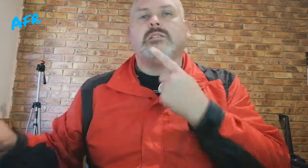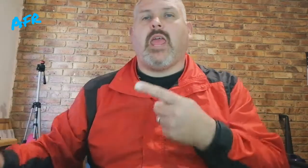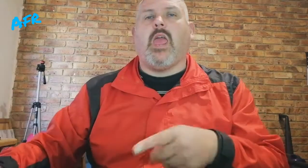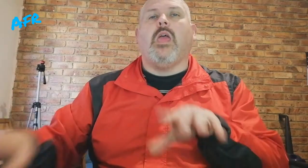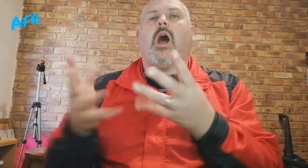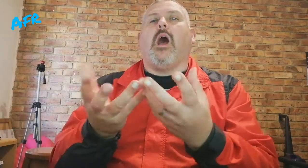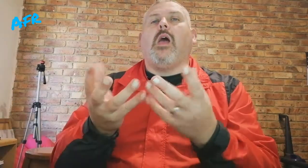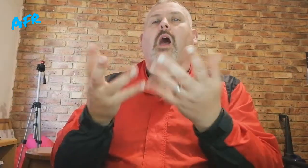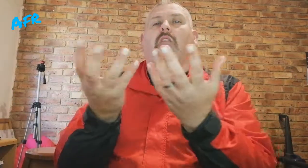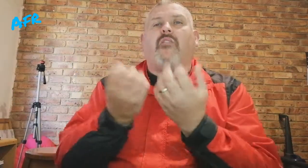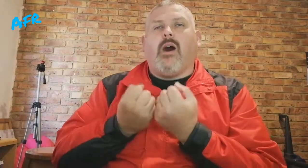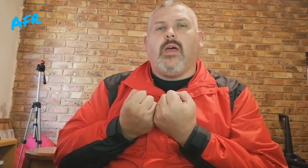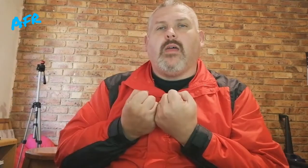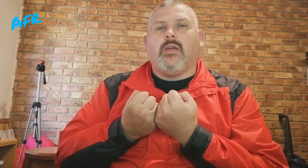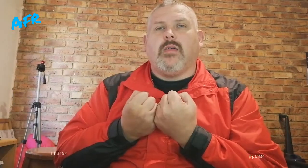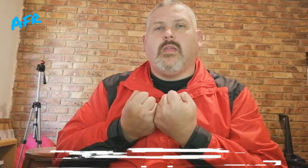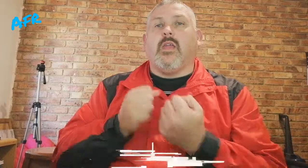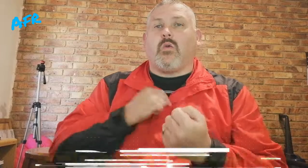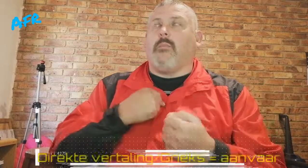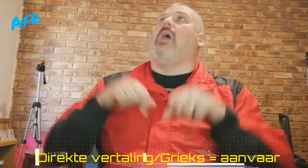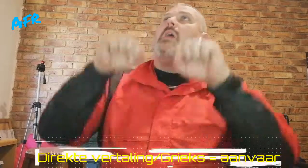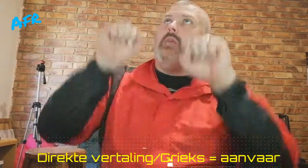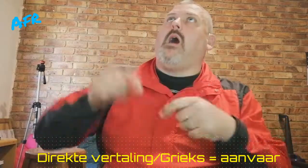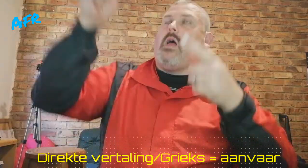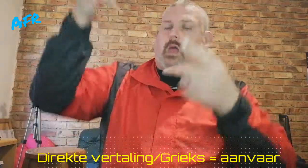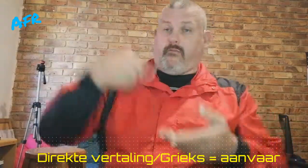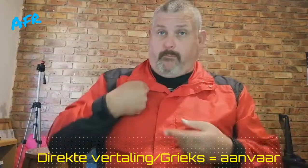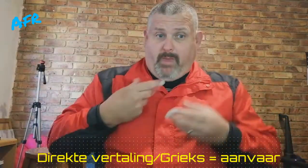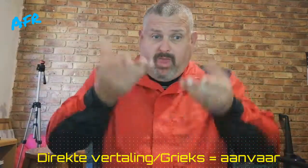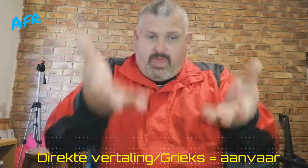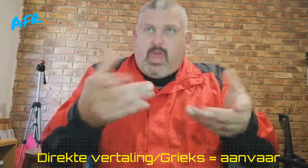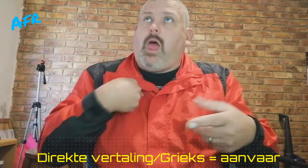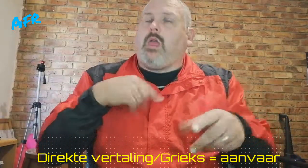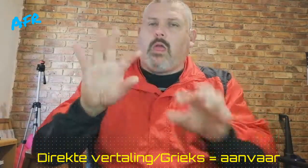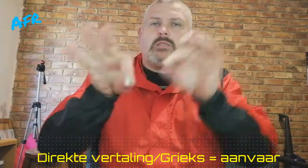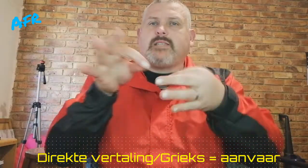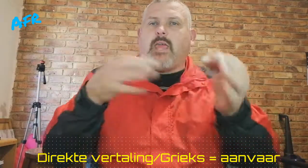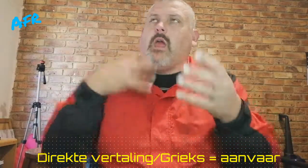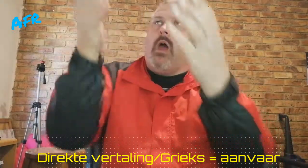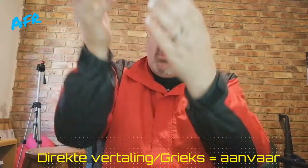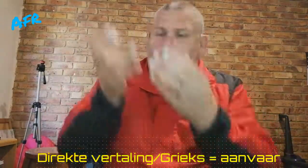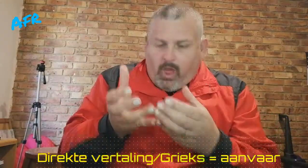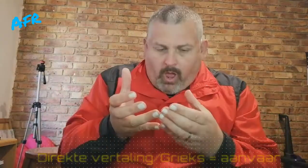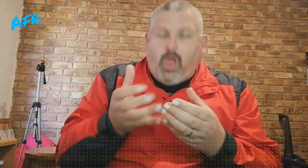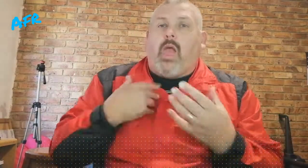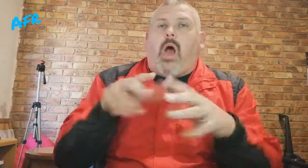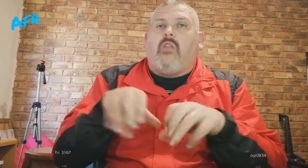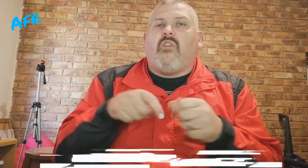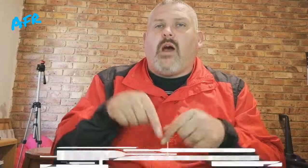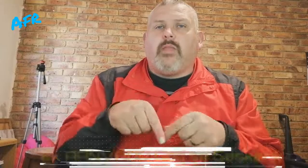Sê, aanvaar, kom ek, ja, hier ek, misschien, aanvaar